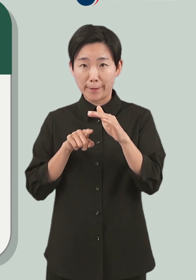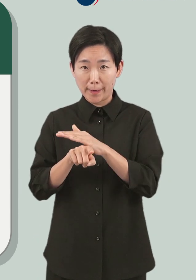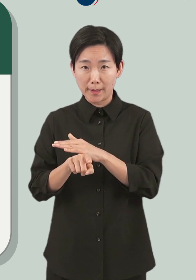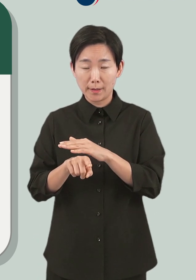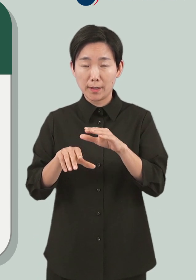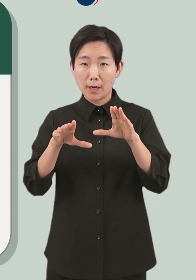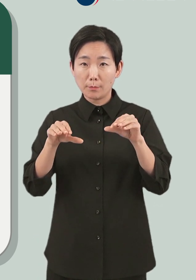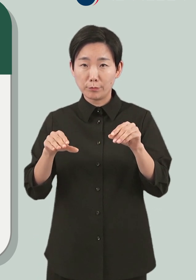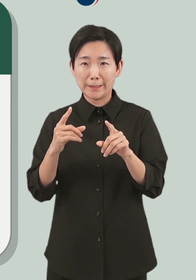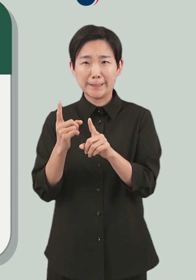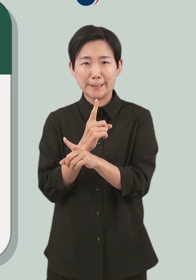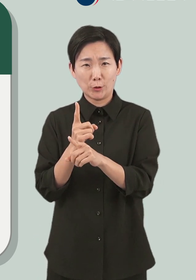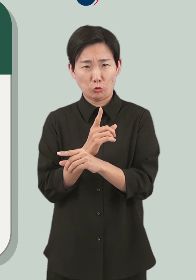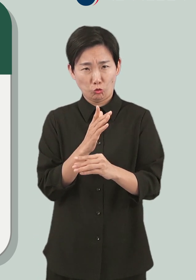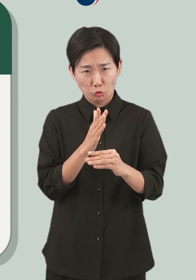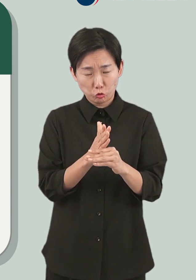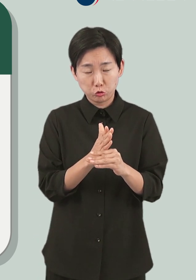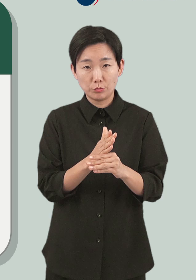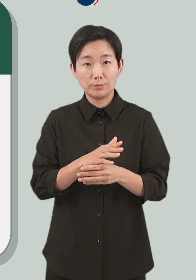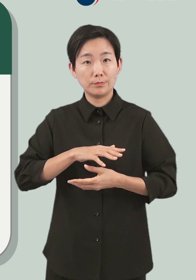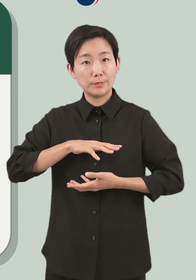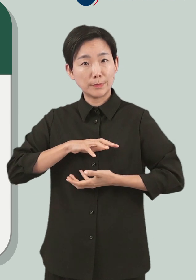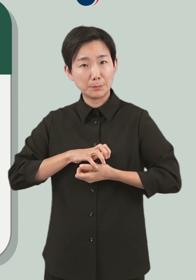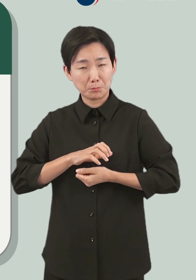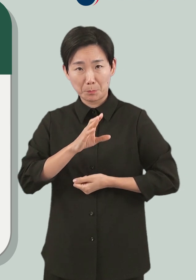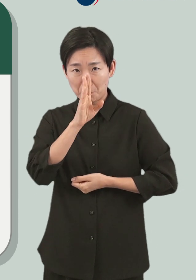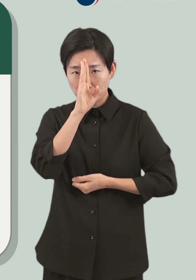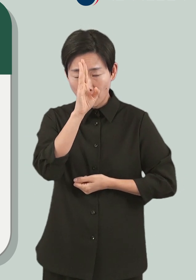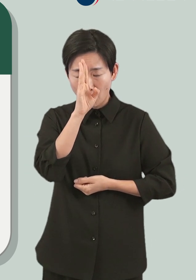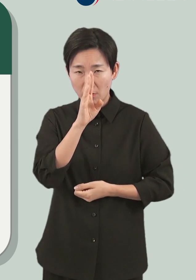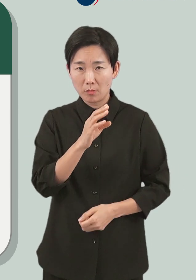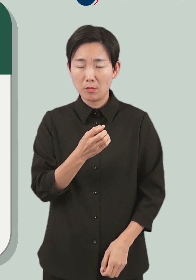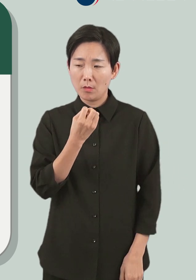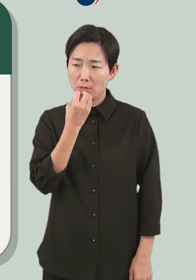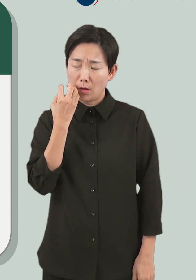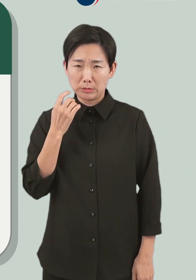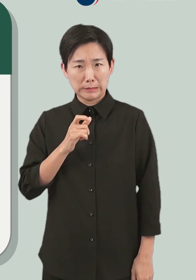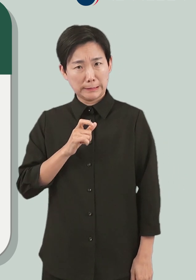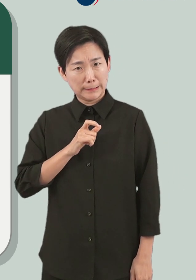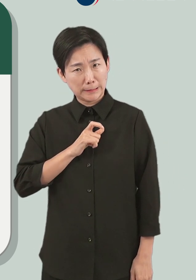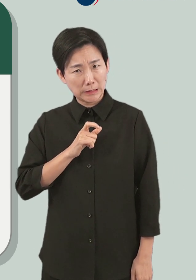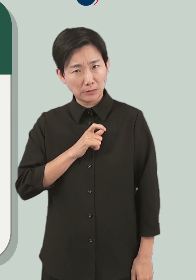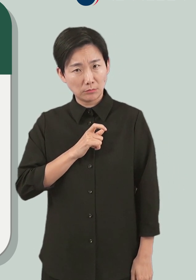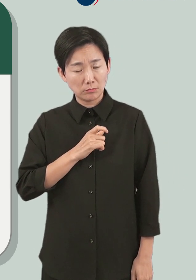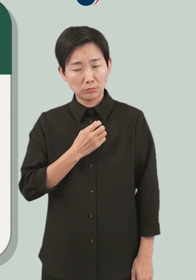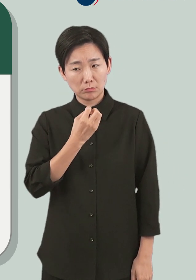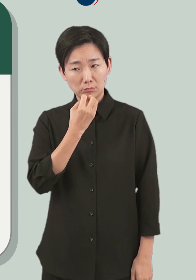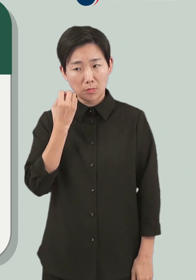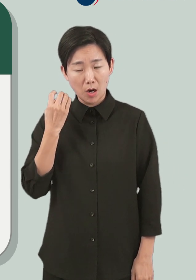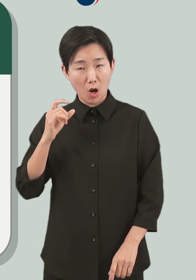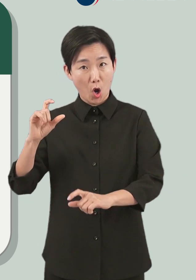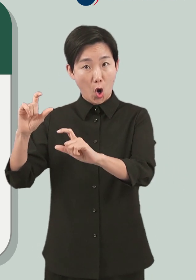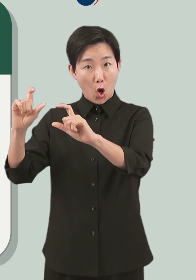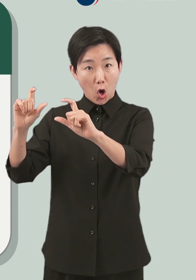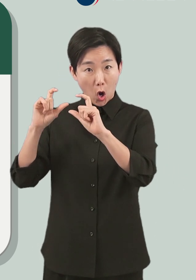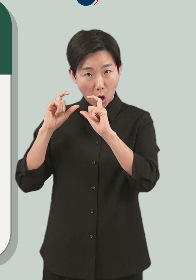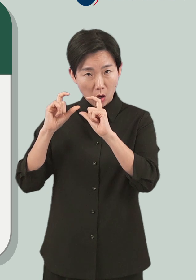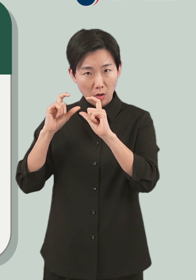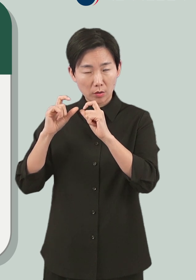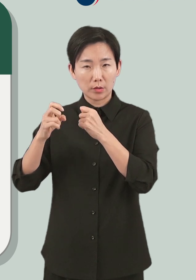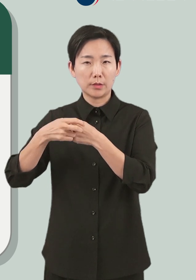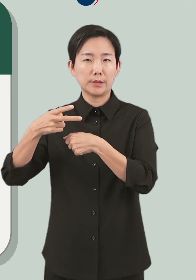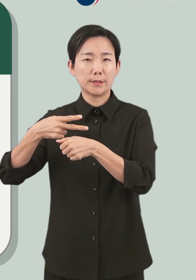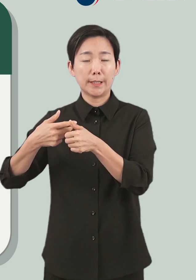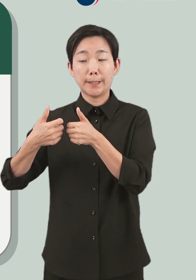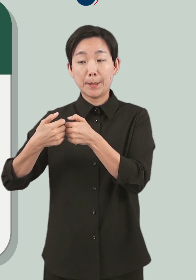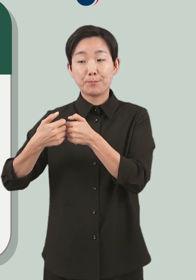의사와 상담해야 합니다. 통증으로 인해 의료 또는 물리치료를 받았거나 심장병, 간질이 의심되거나